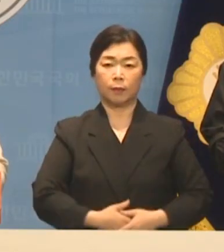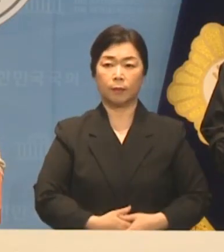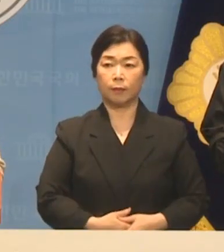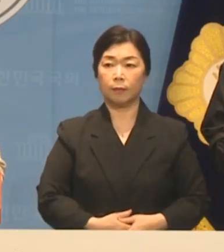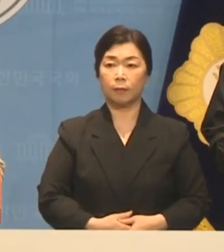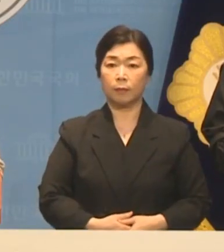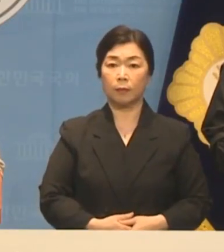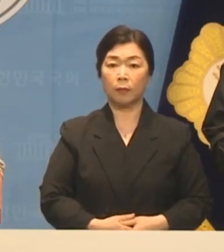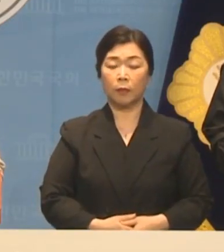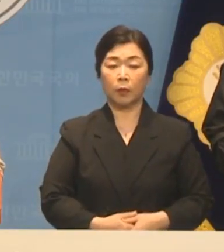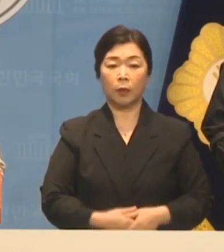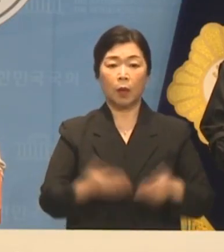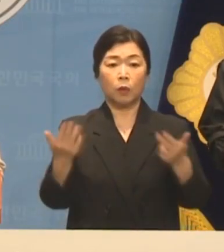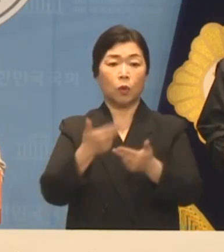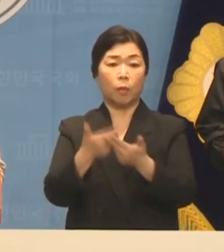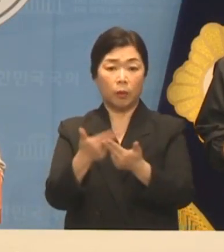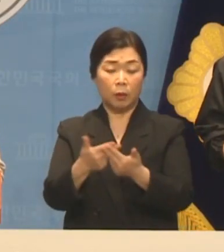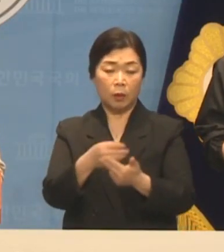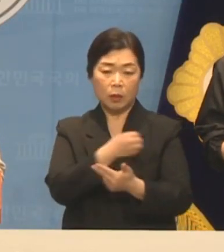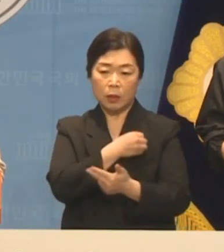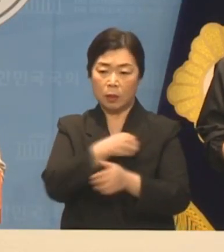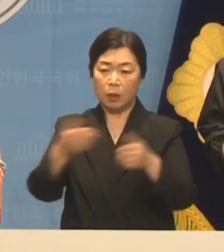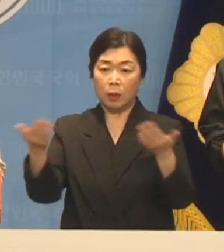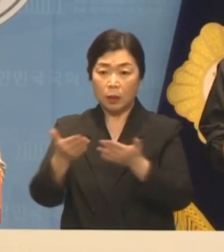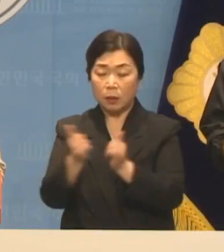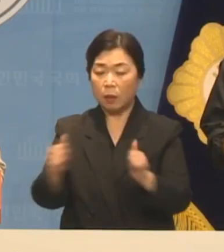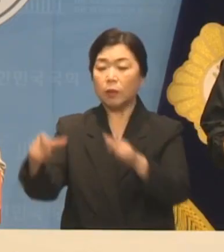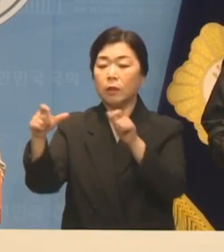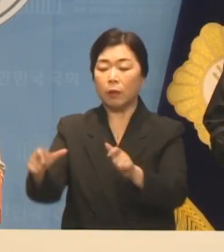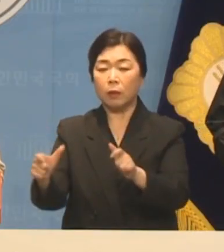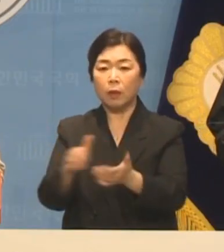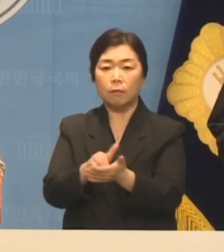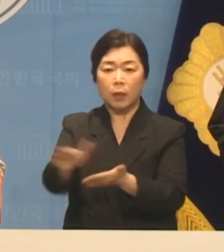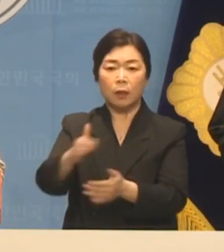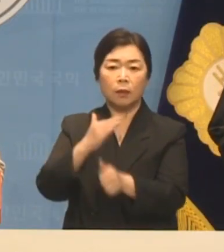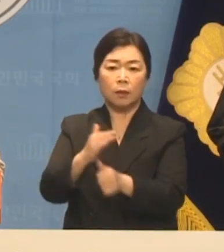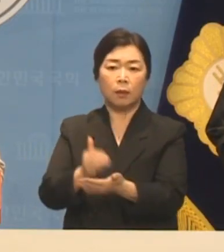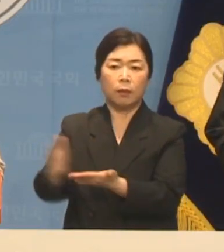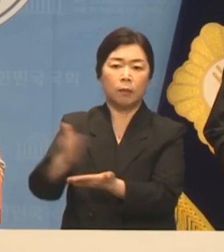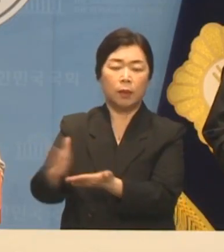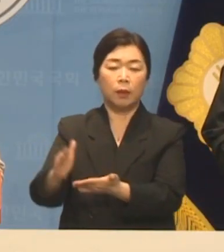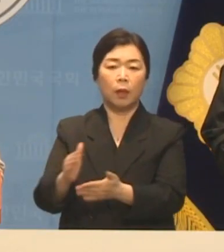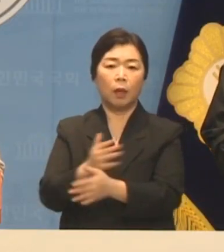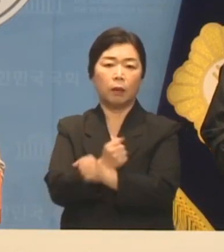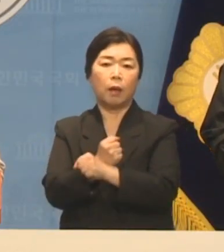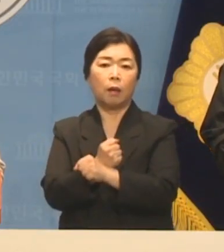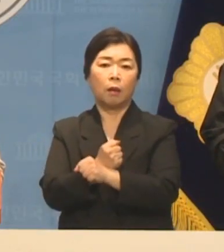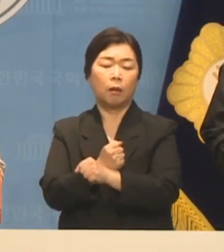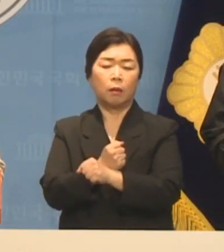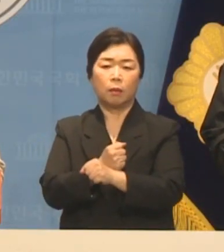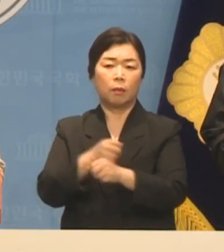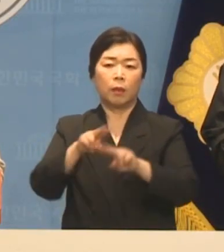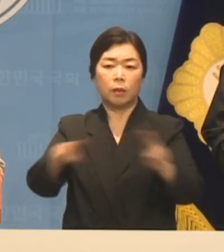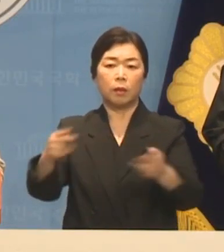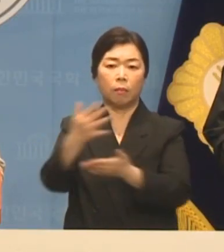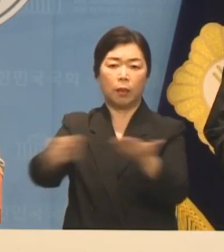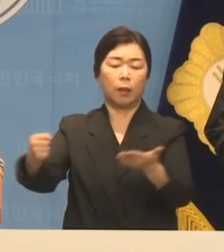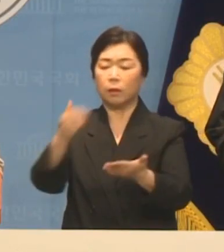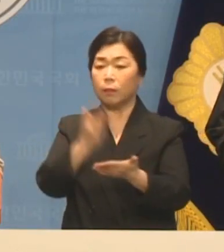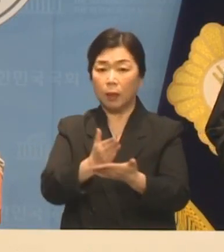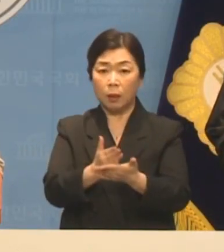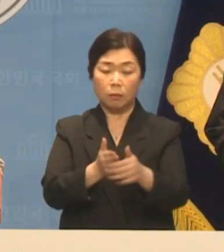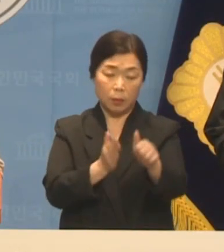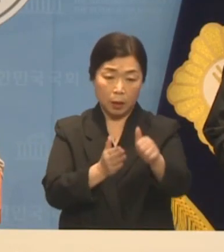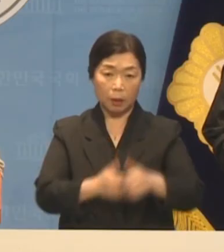CLS는 조합원 구역에 대한 클렌징을 즉각 철회하십시오. 쿠팡이 앞장서서 법을